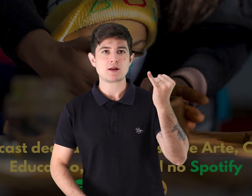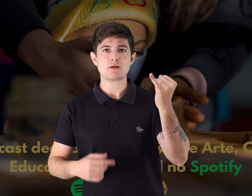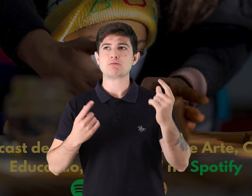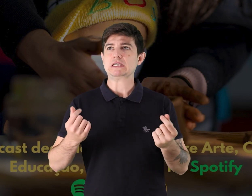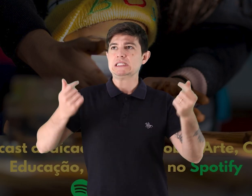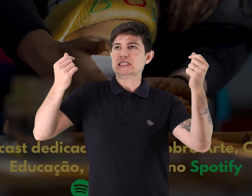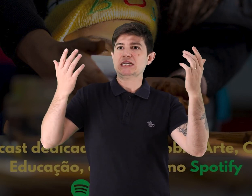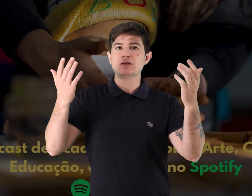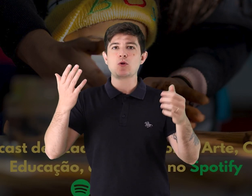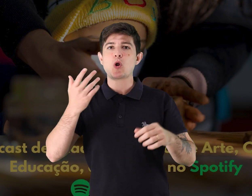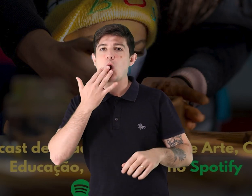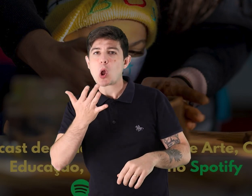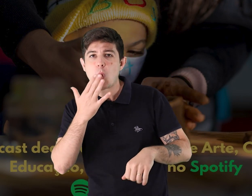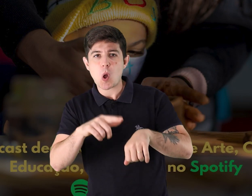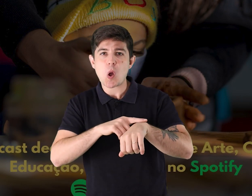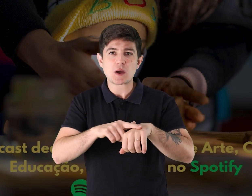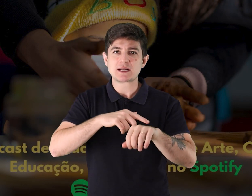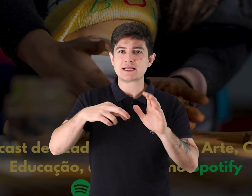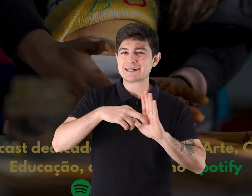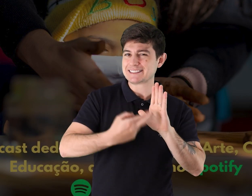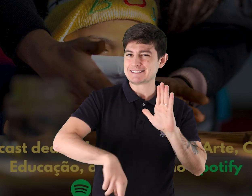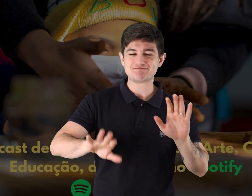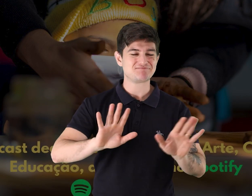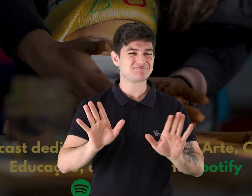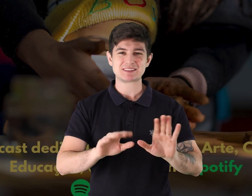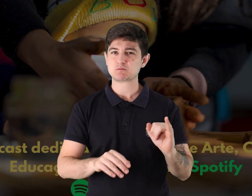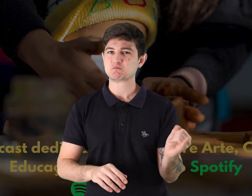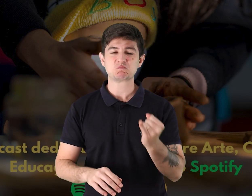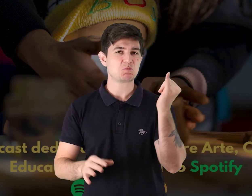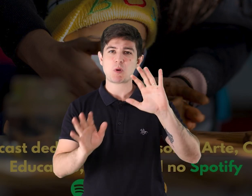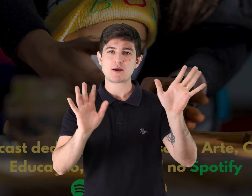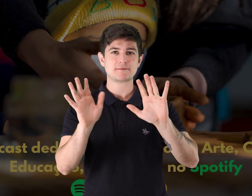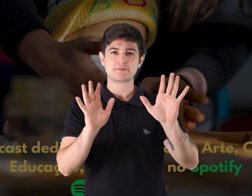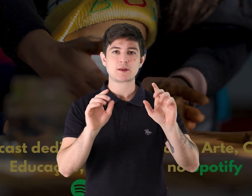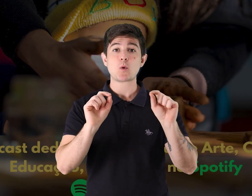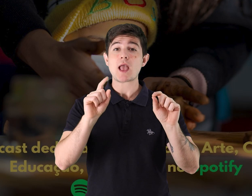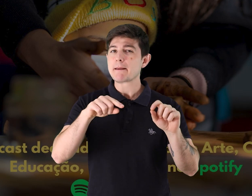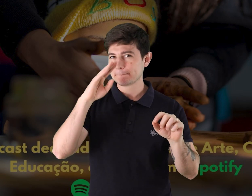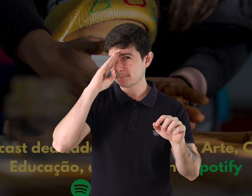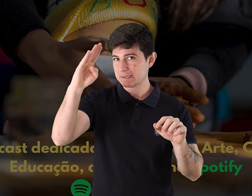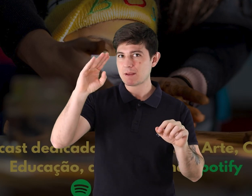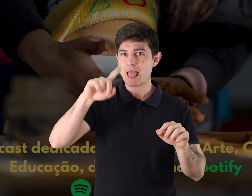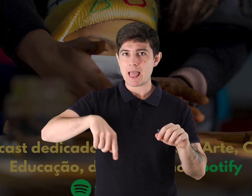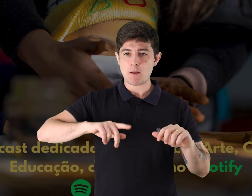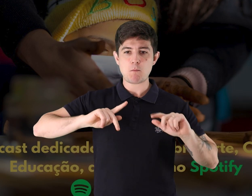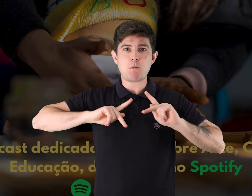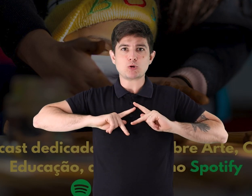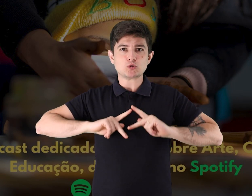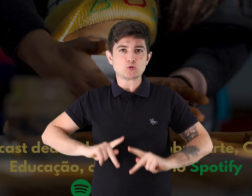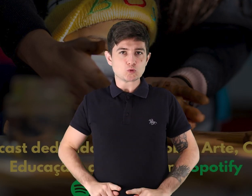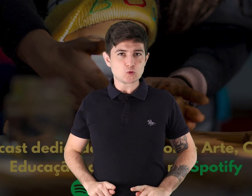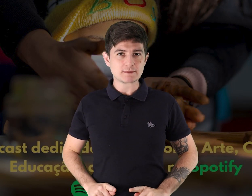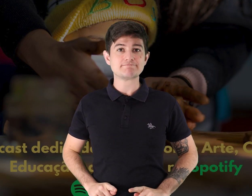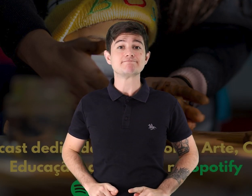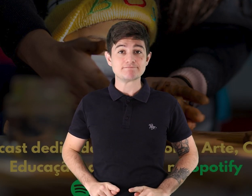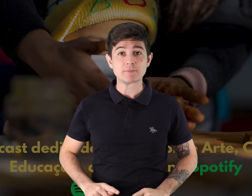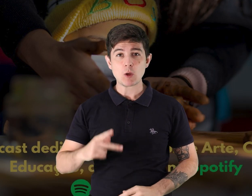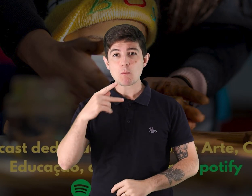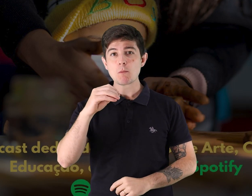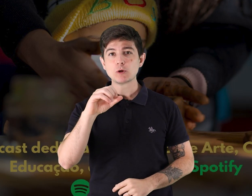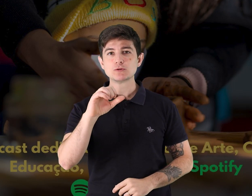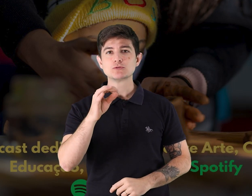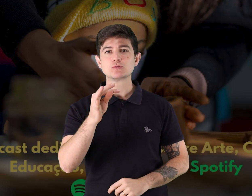classe social, raça, religião. Novamente, o que? É a postura responsável